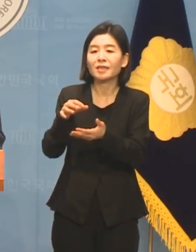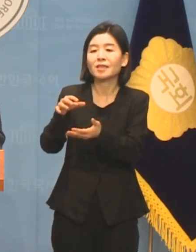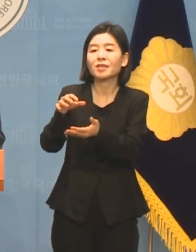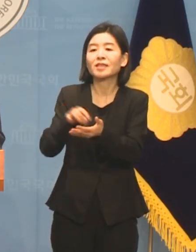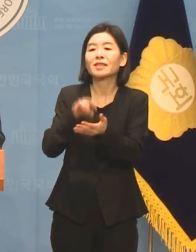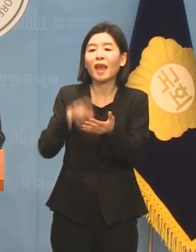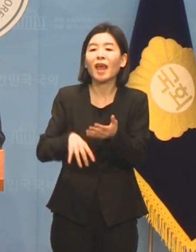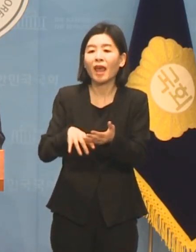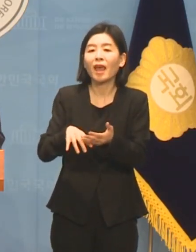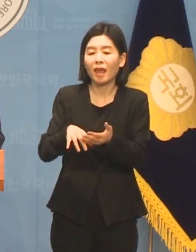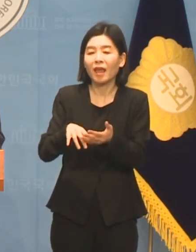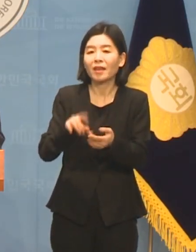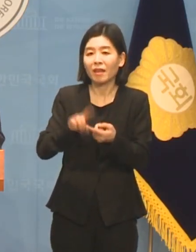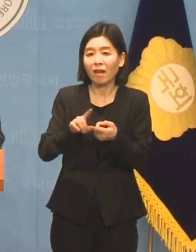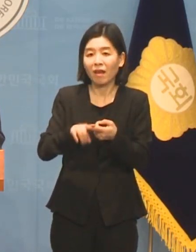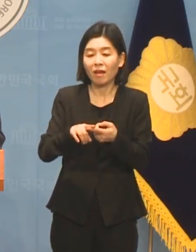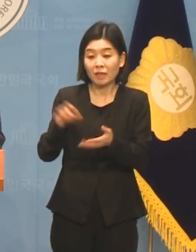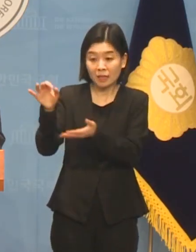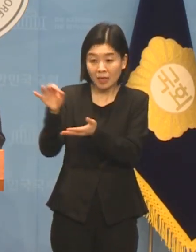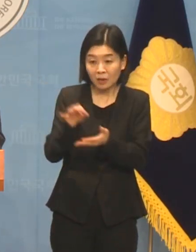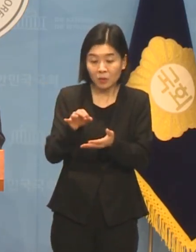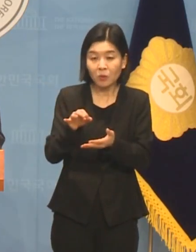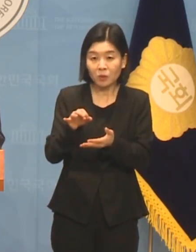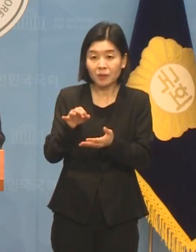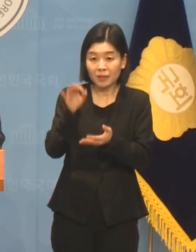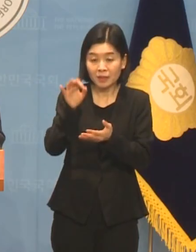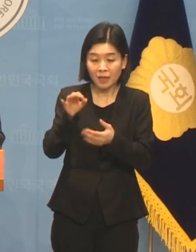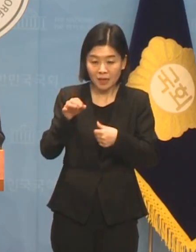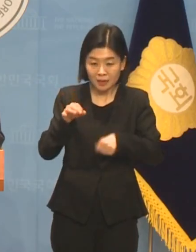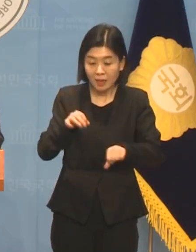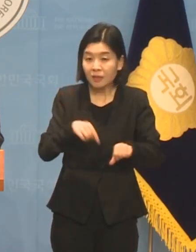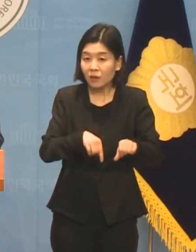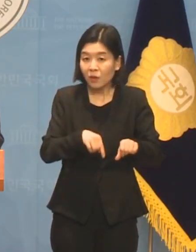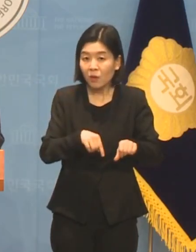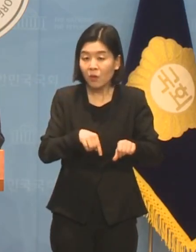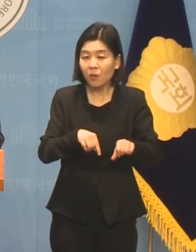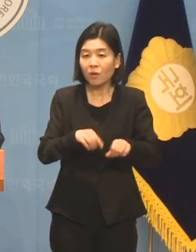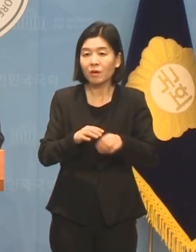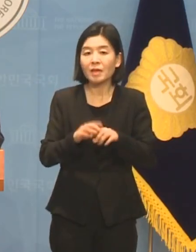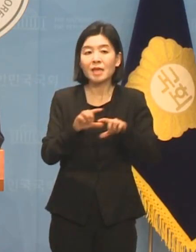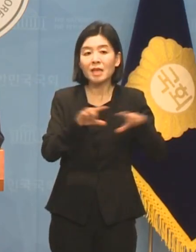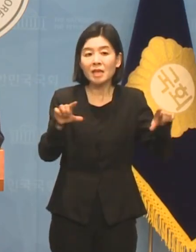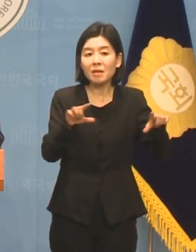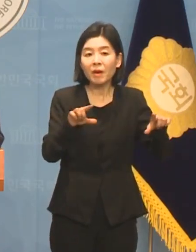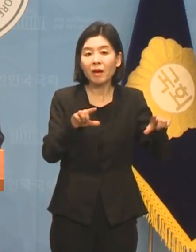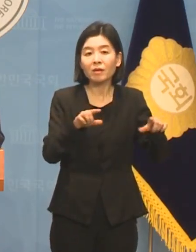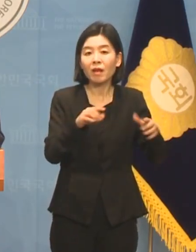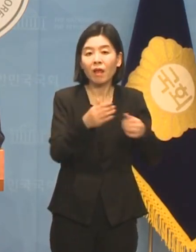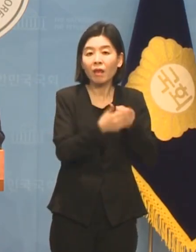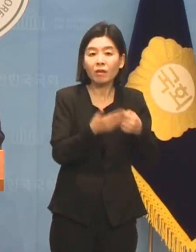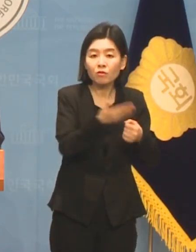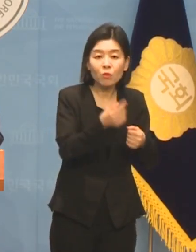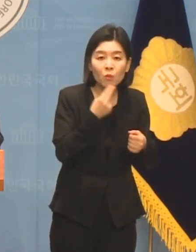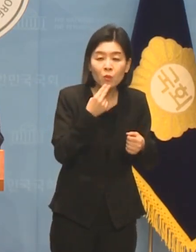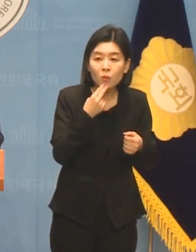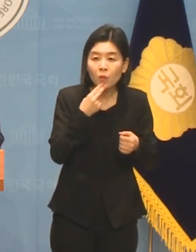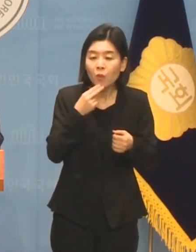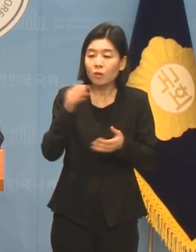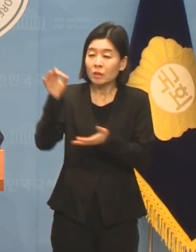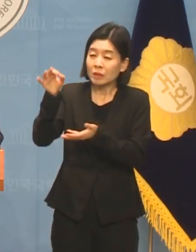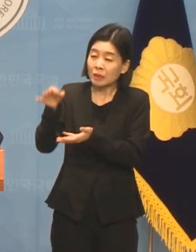상속재산 50억 원 이하 1자녀 일반인에게는 유산취득세 도입에 따른 혜택이 없고 그 이상 고액